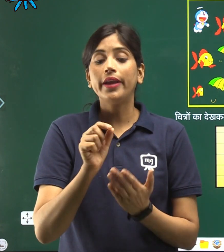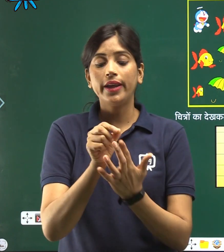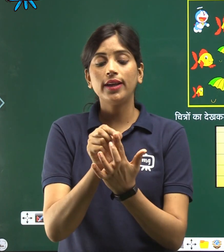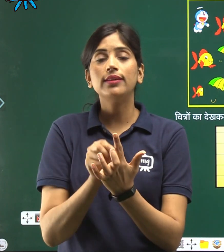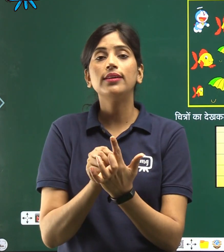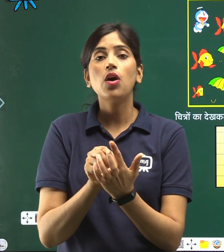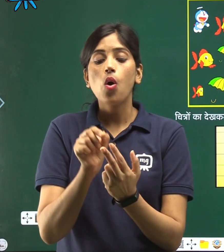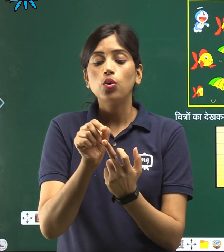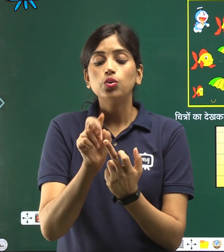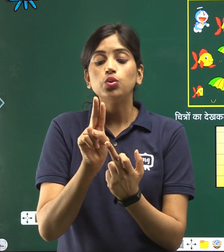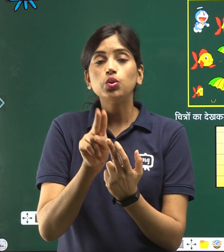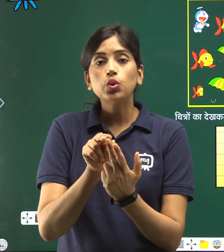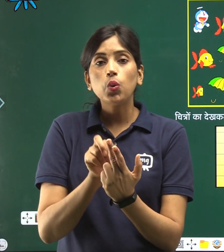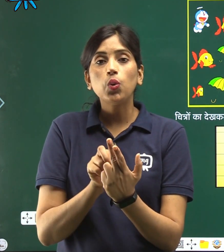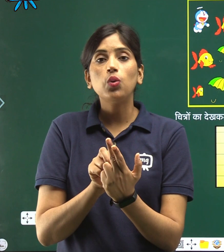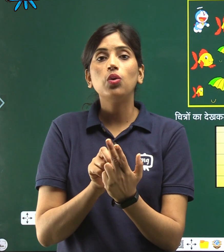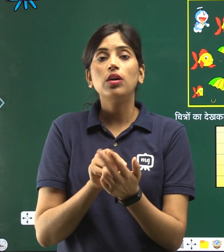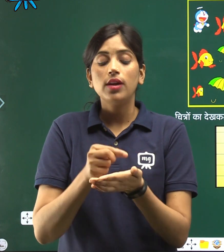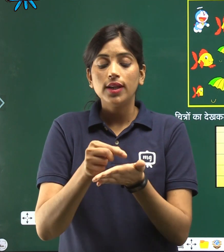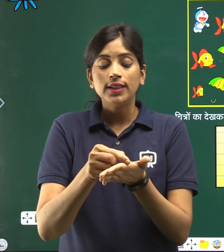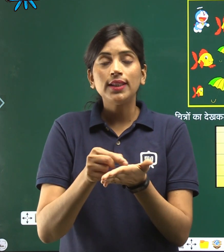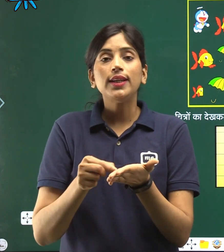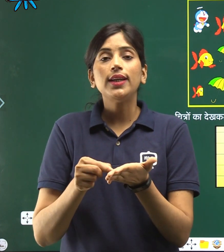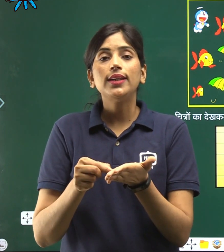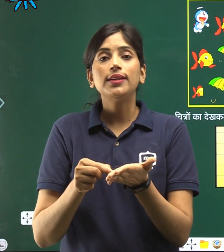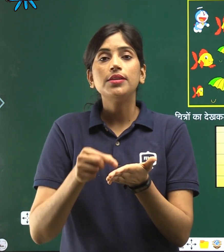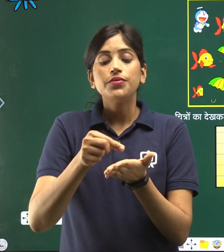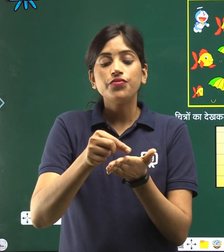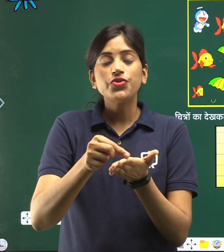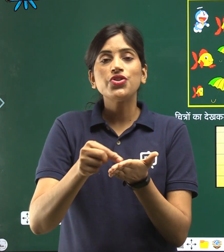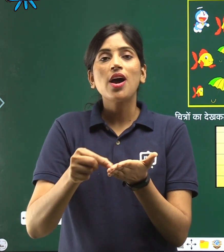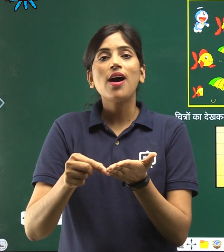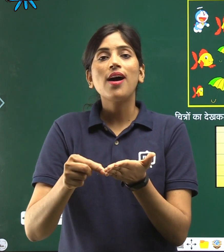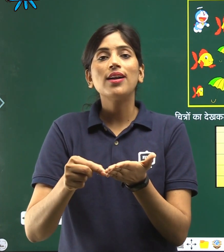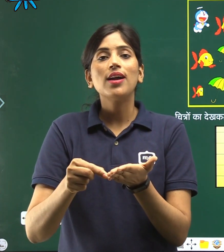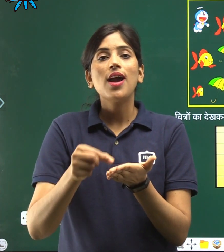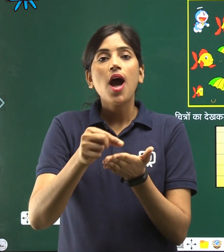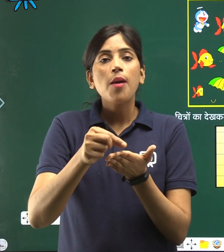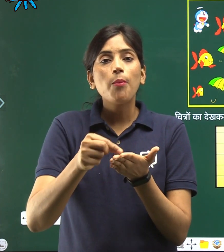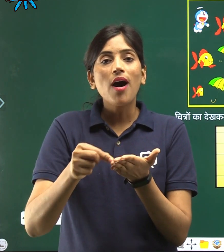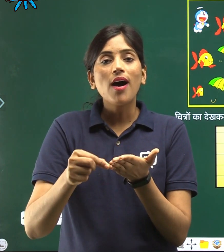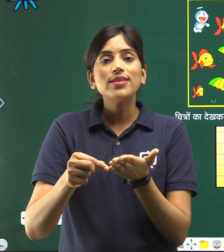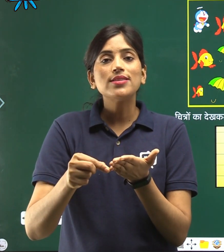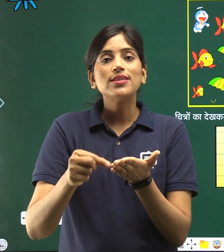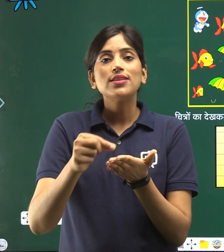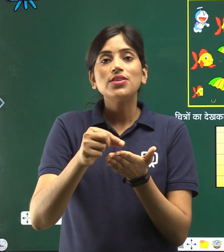1, 2, 3, 4,